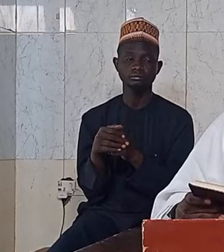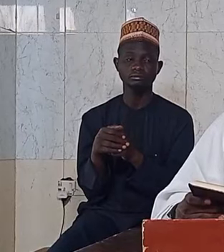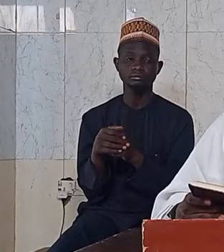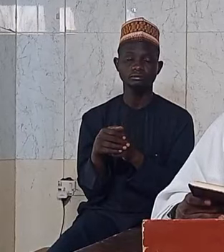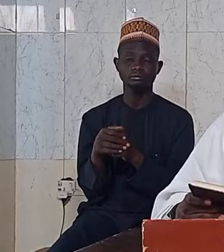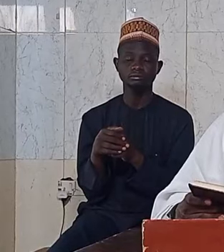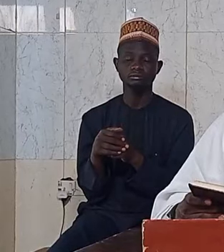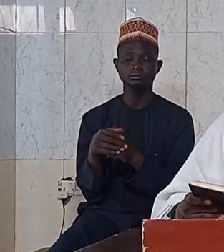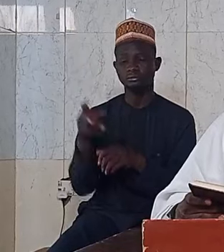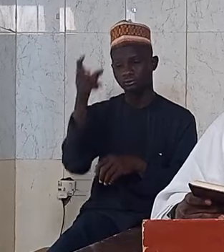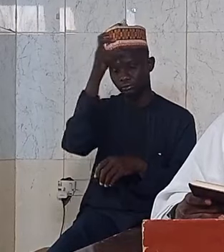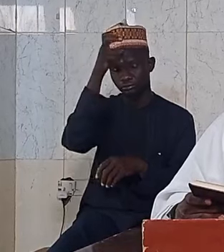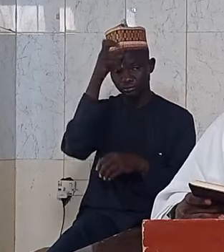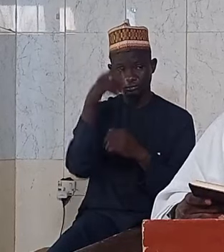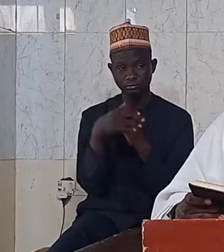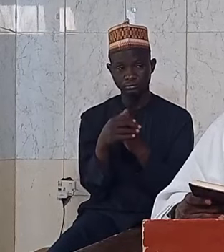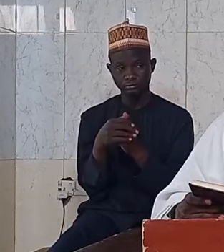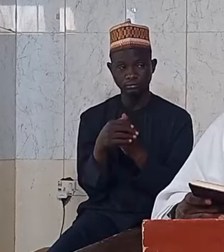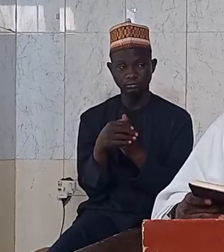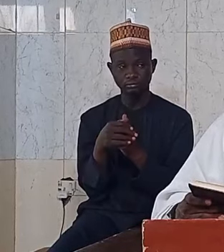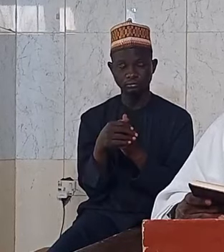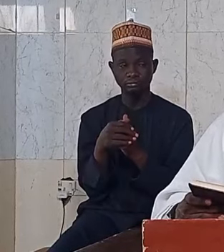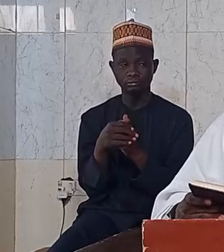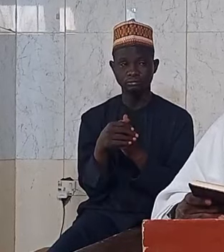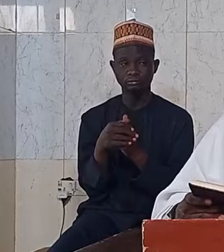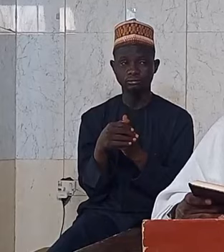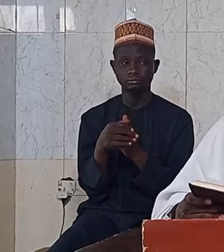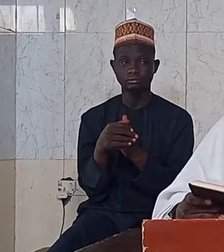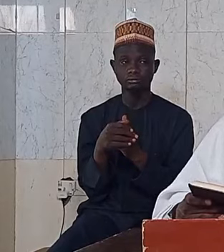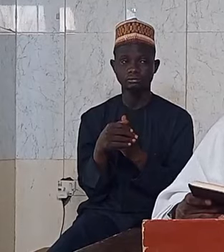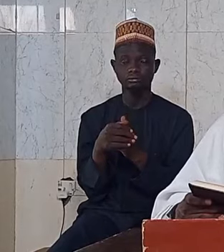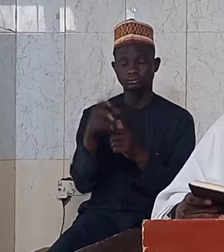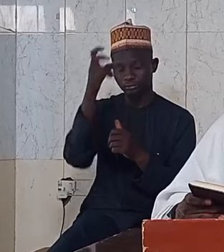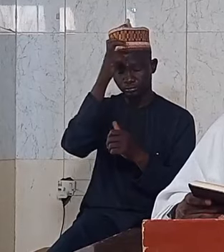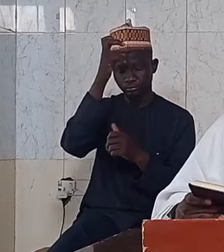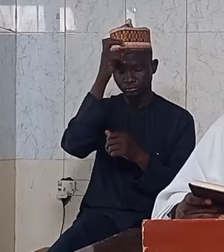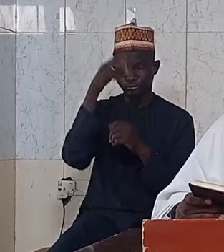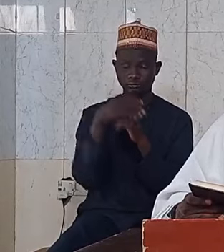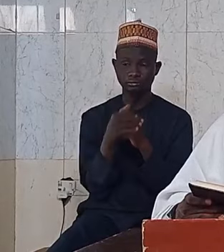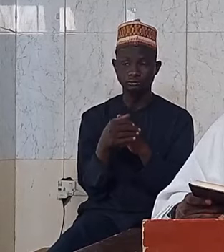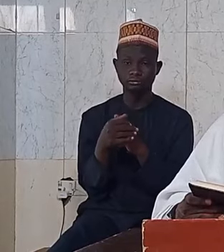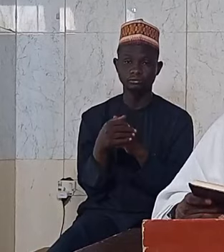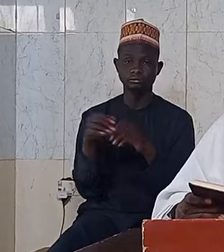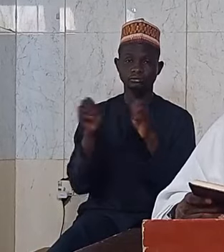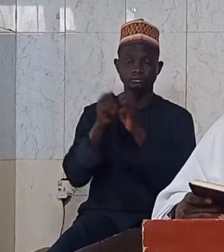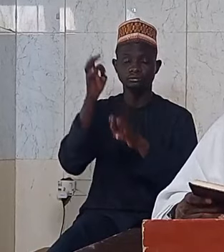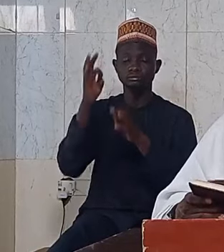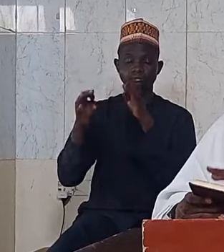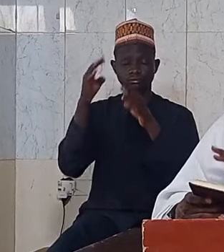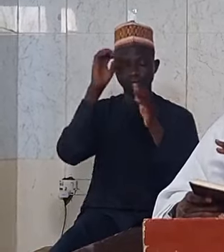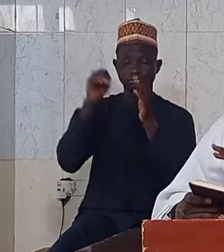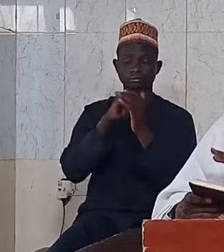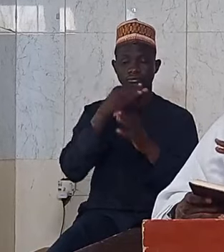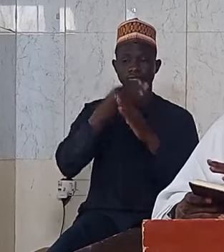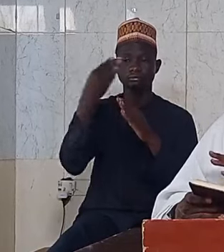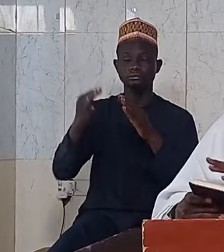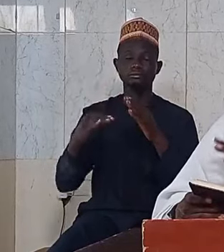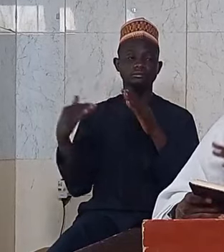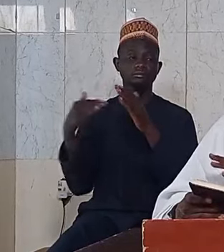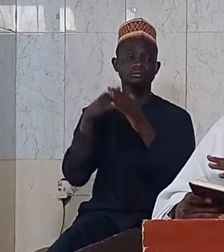yace fa shaytan wa in balagha makruhu shi shaidan koda ma kirshin sa ya